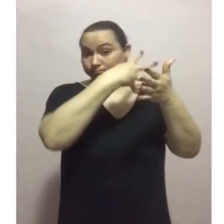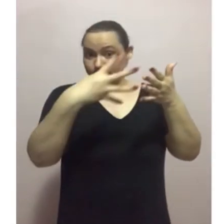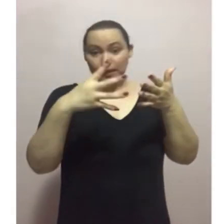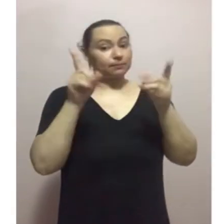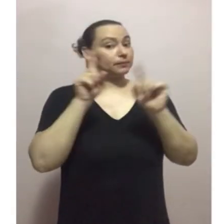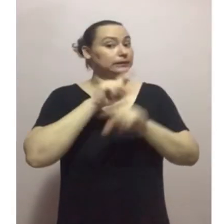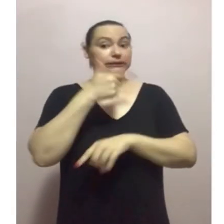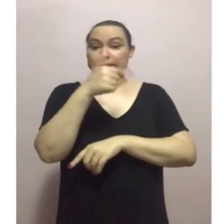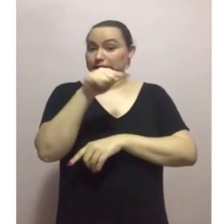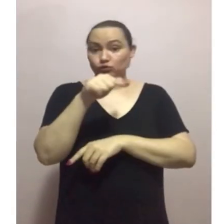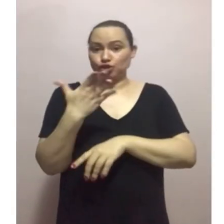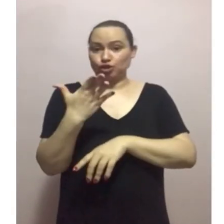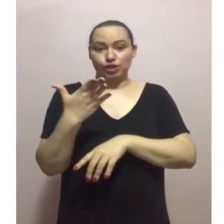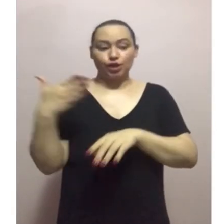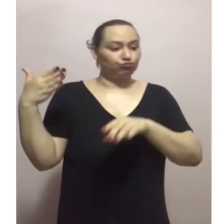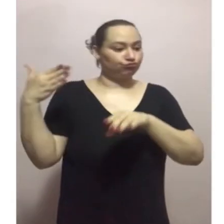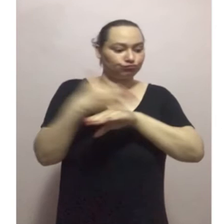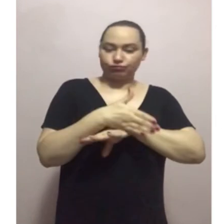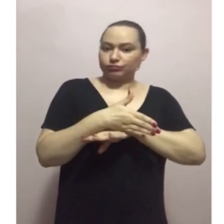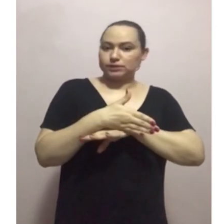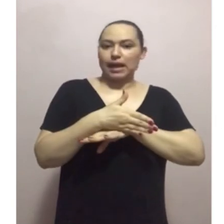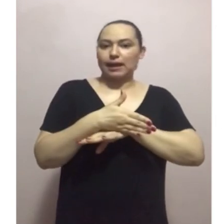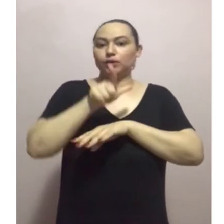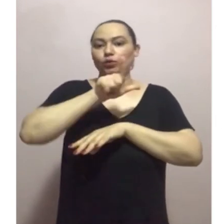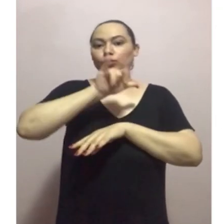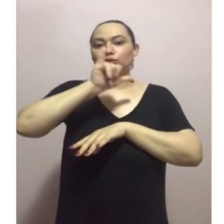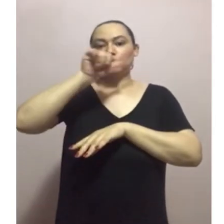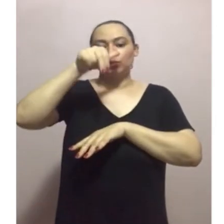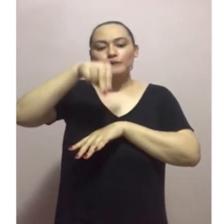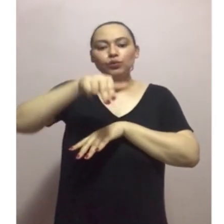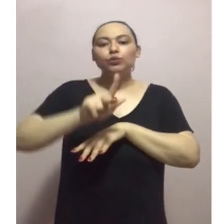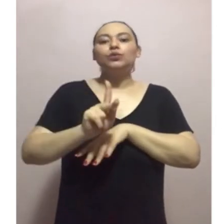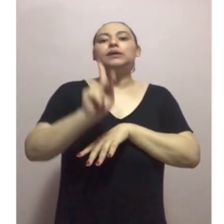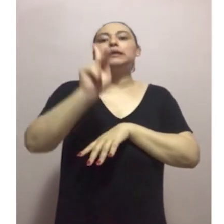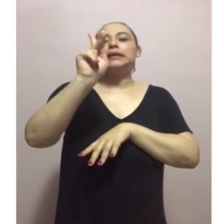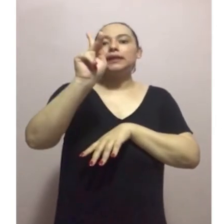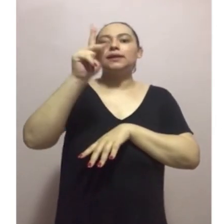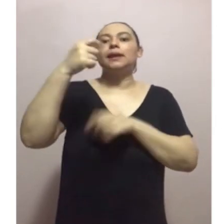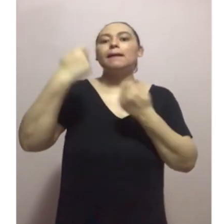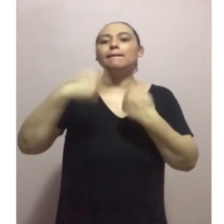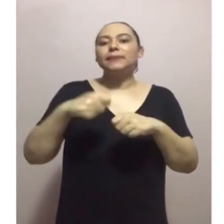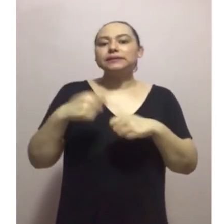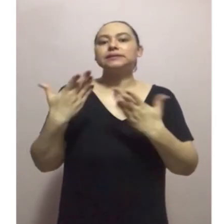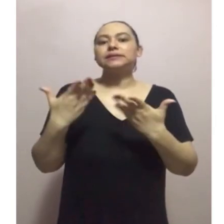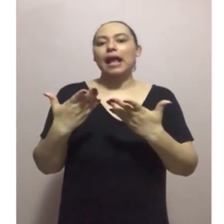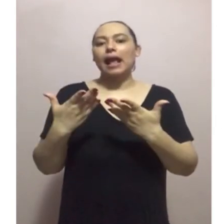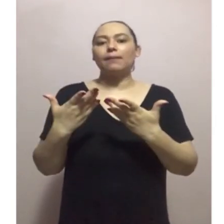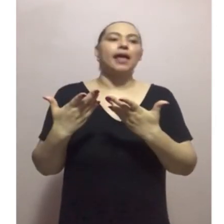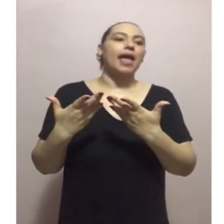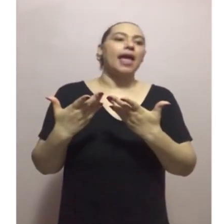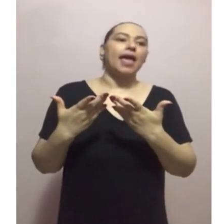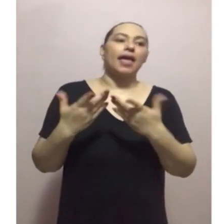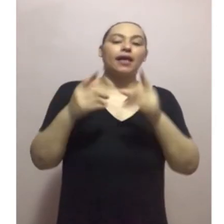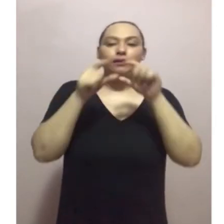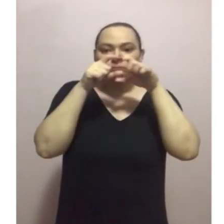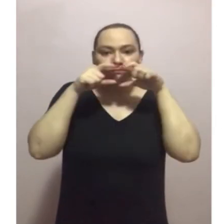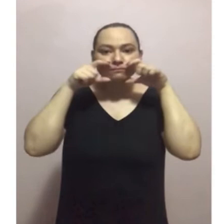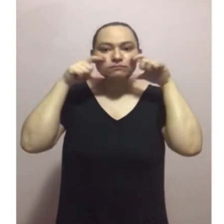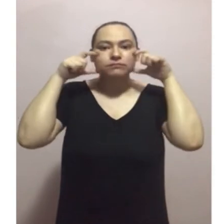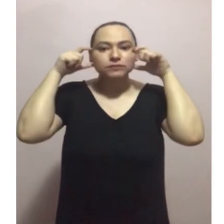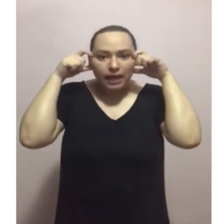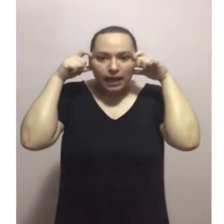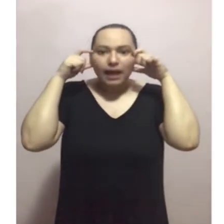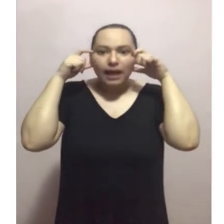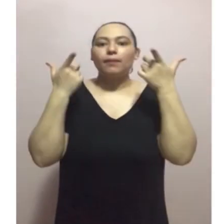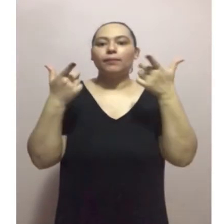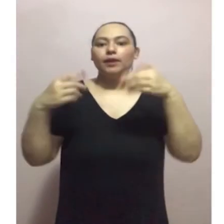não tinha essa entrada, a gente fazia demanda para o MINC, dizendo, olha, nós precisamos colocar consumíveis, que são máscaras,